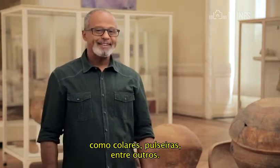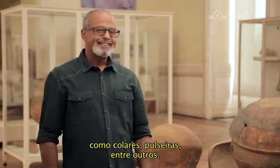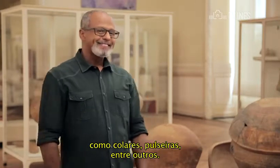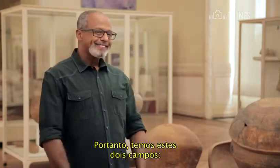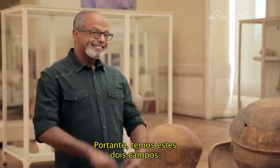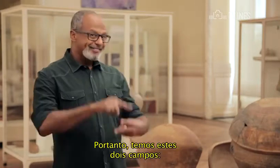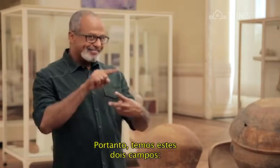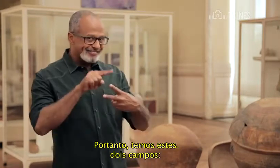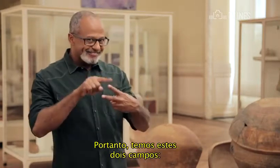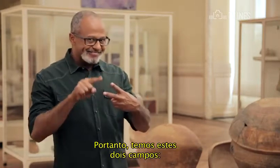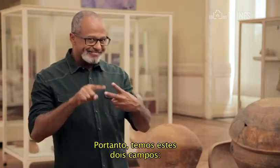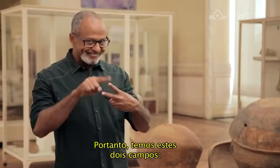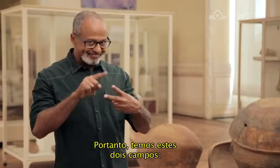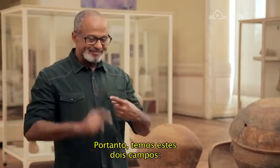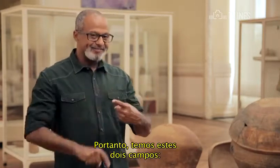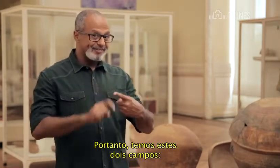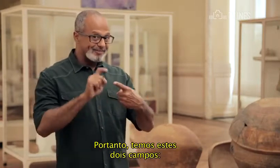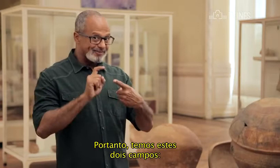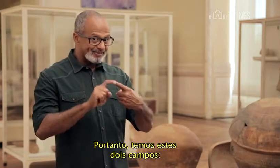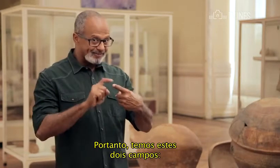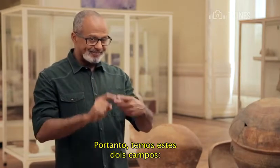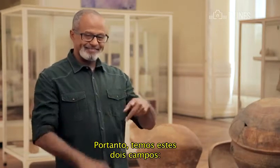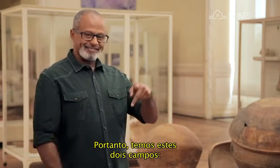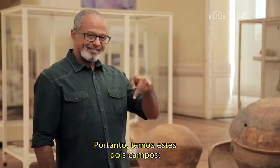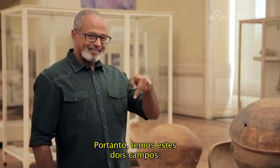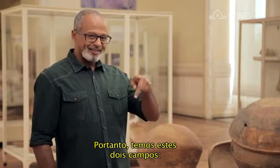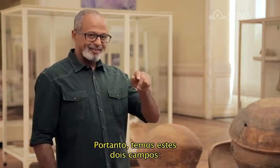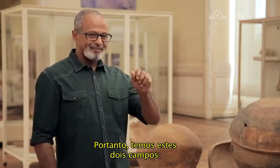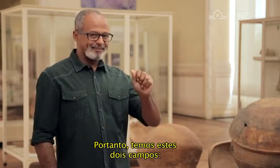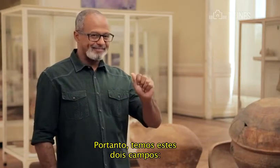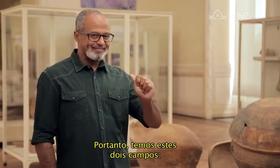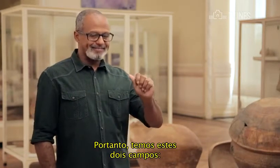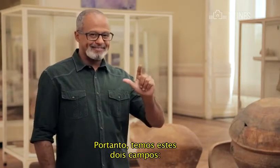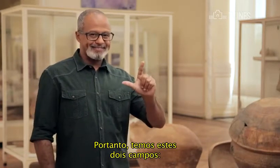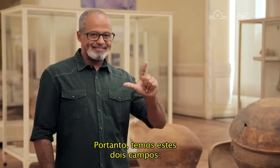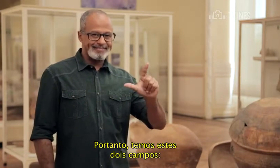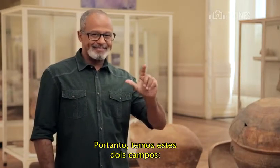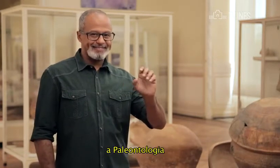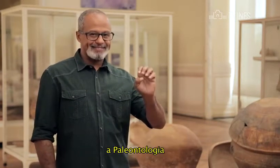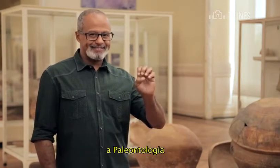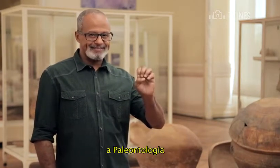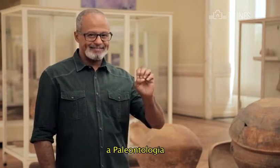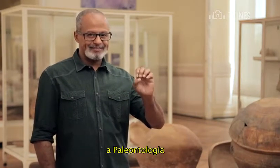Portanto... Temos... Estes dois campos. A paleontologia...